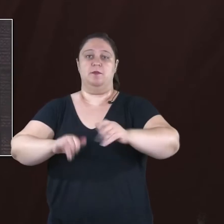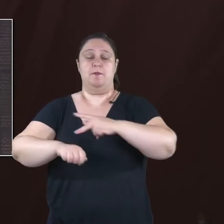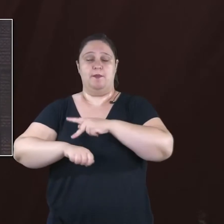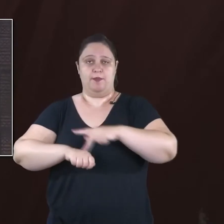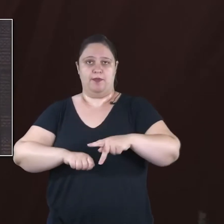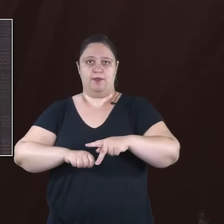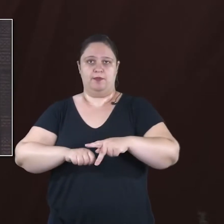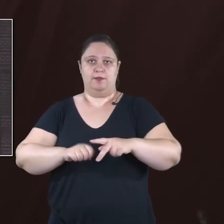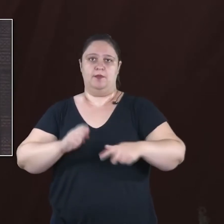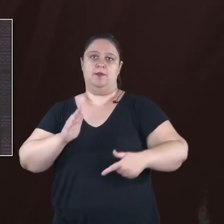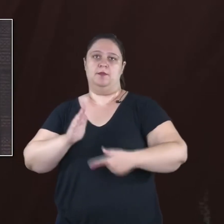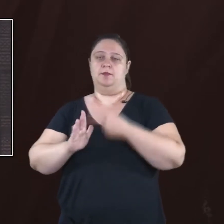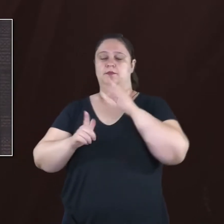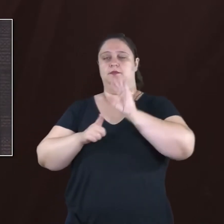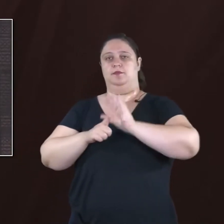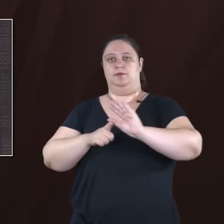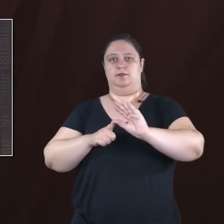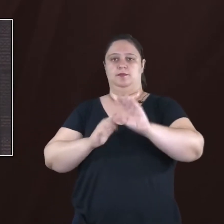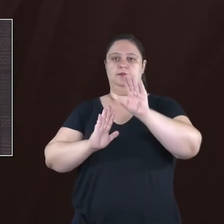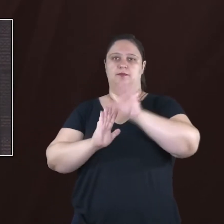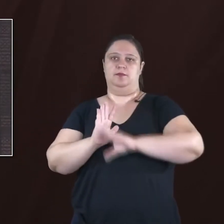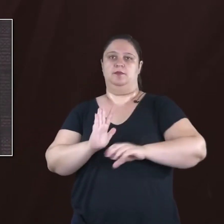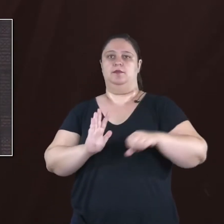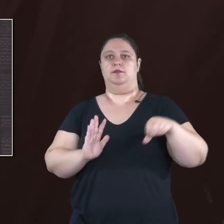Coríntios 9.